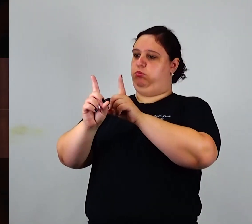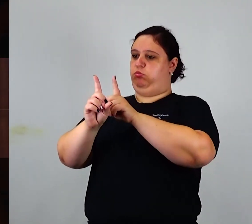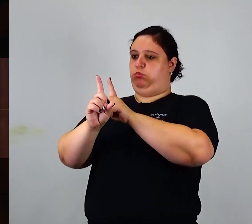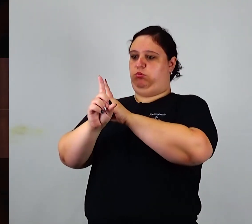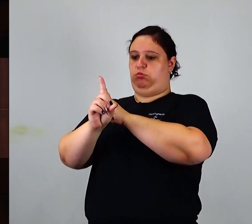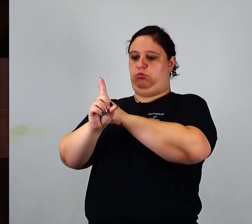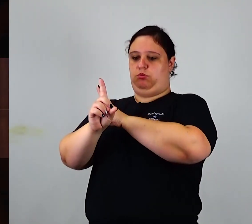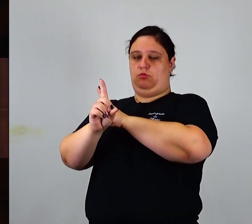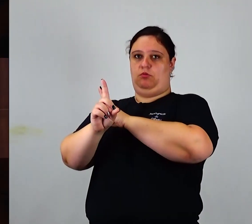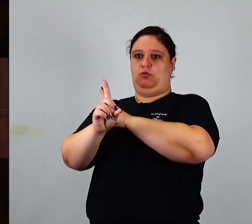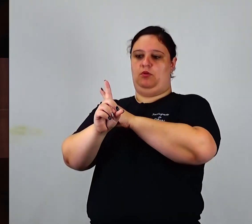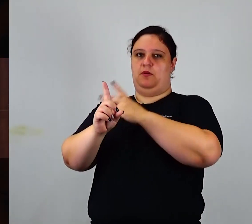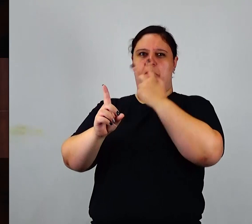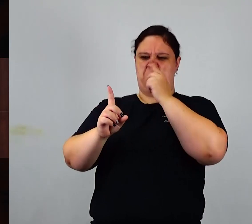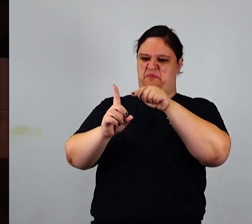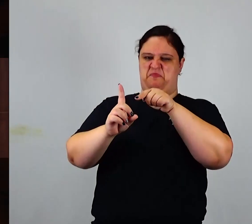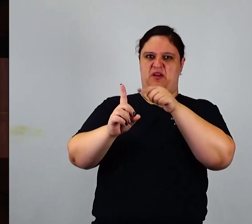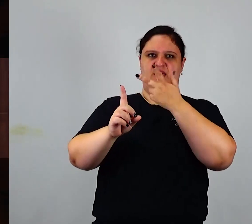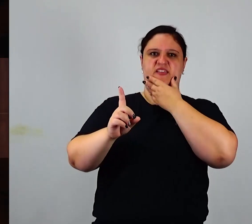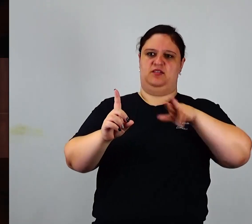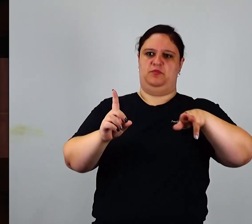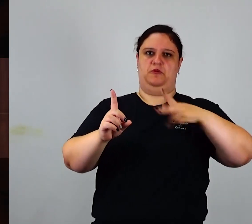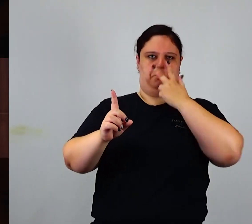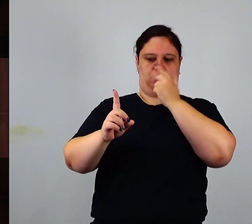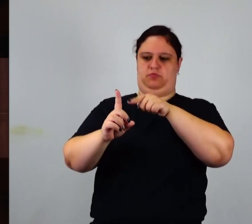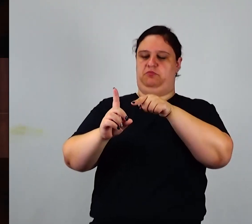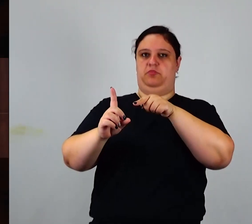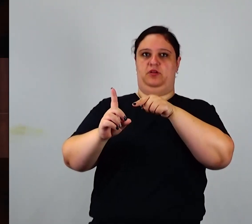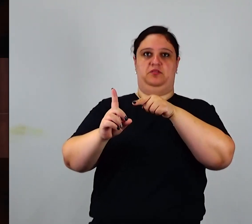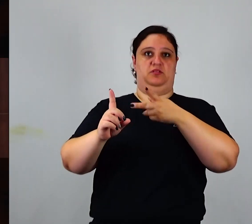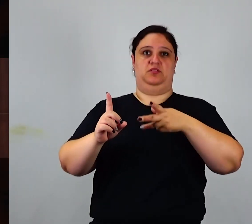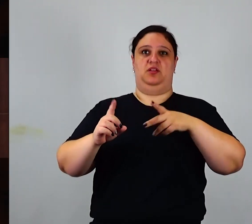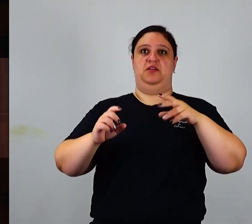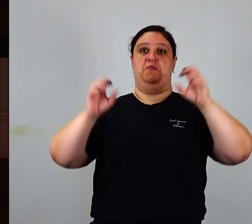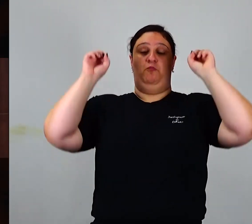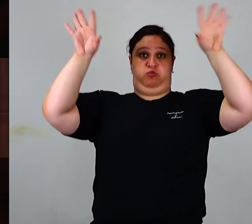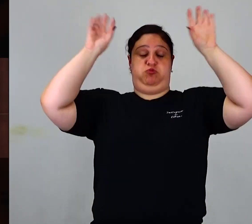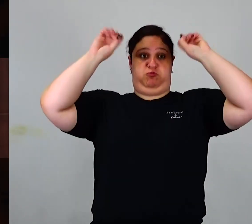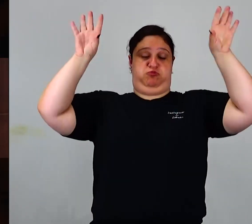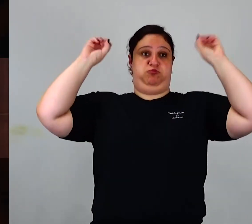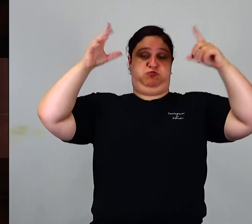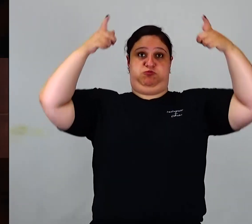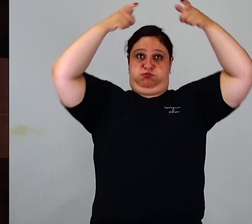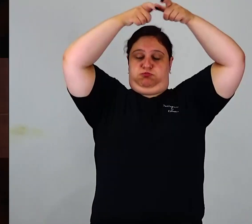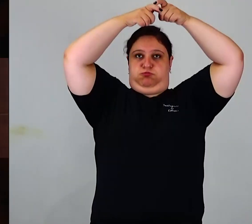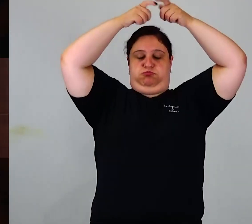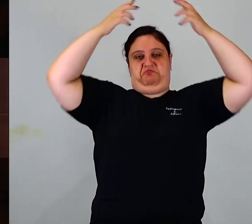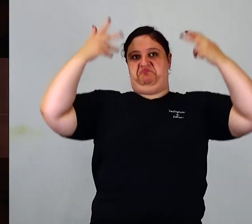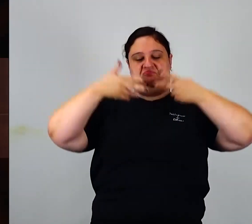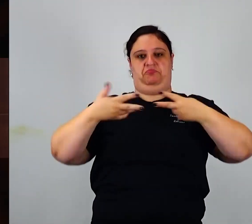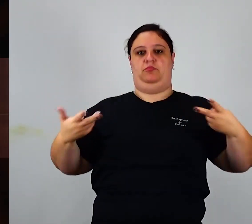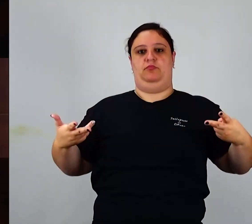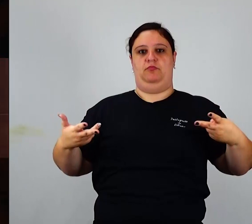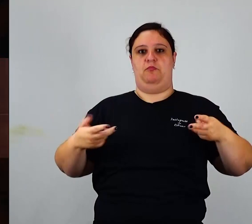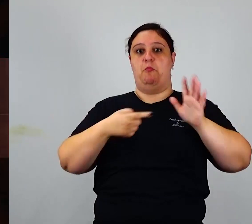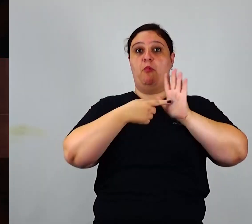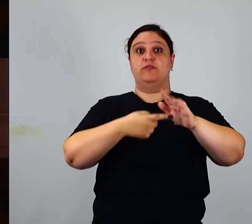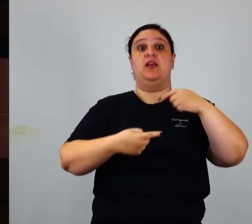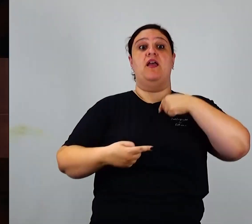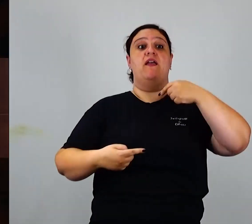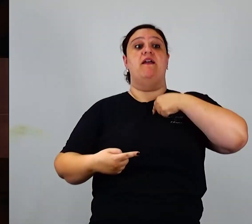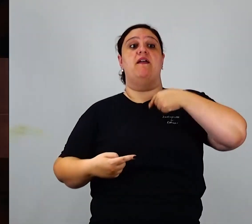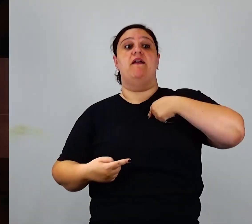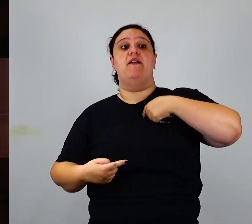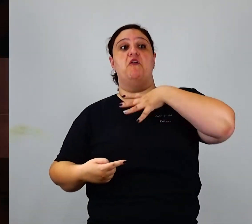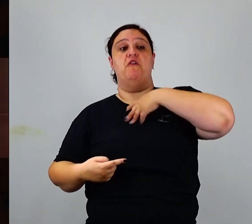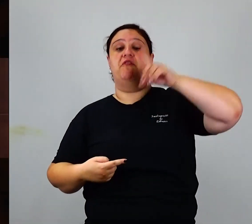alguma coisa externa que mostra, algum luminoso, alguma auréola, algum sei lá o que fala, esse aqui é